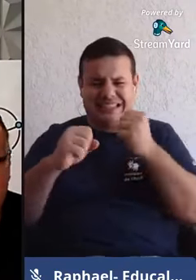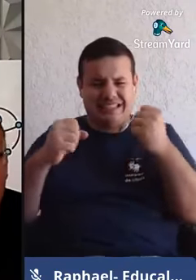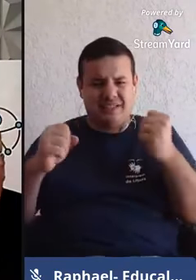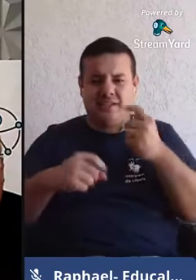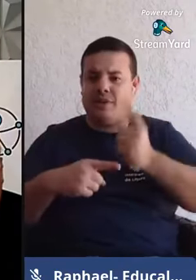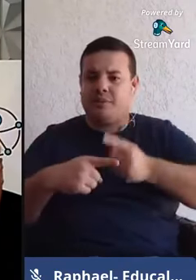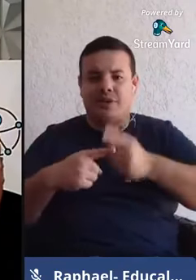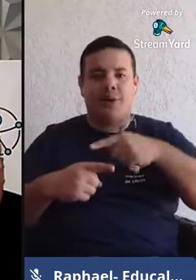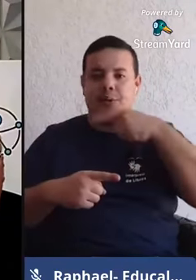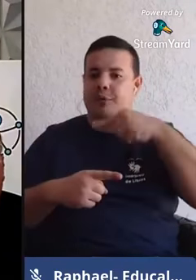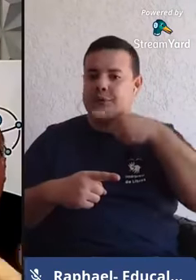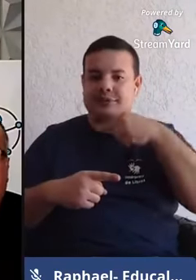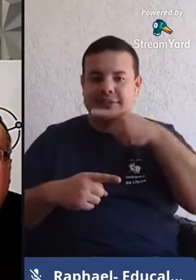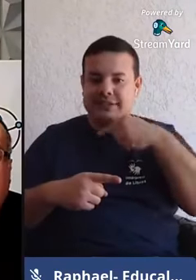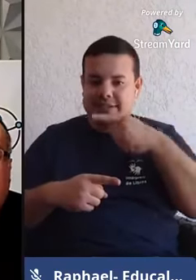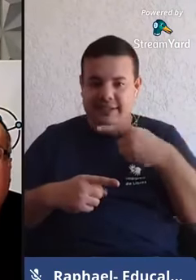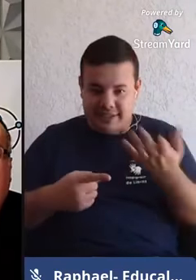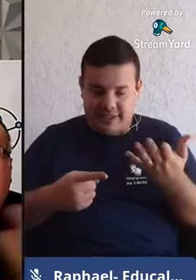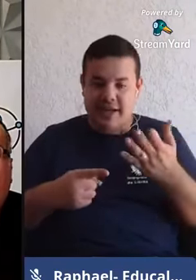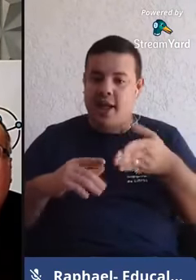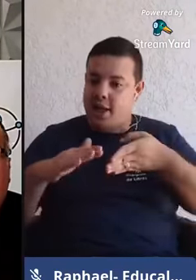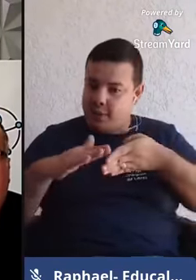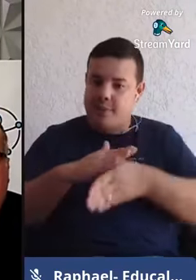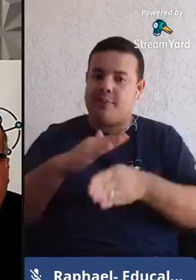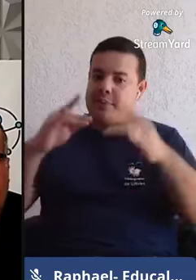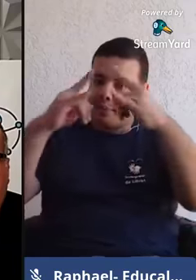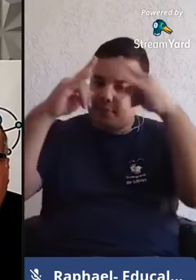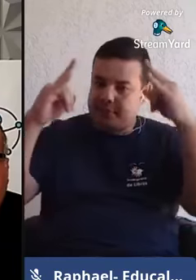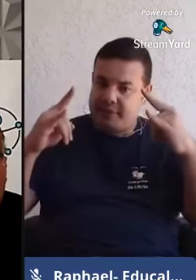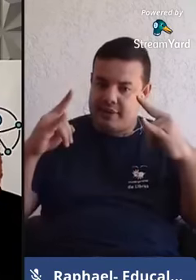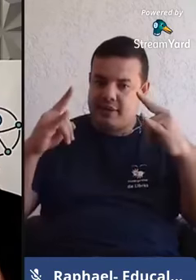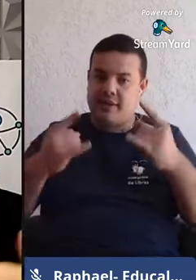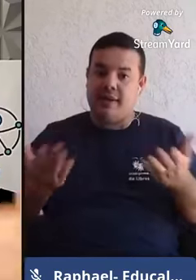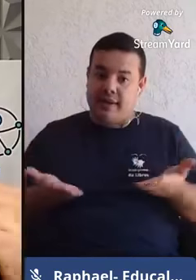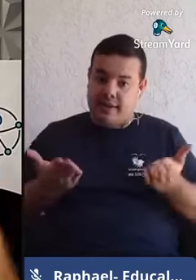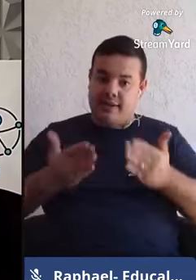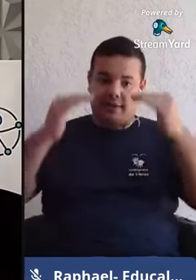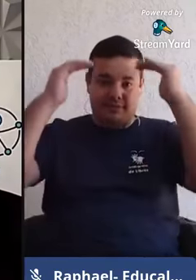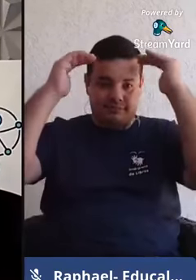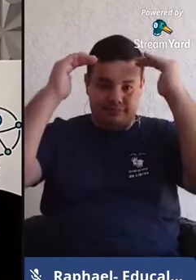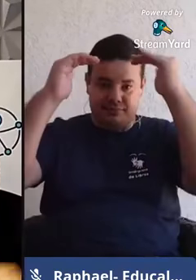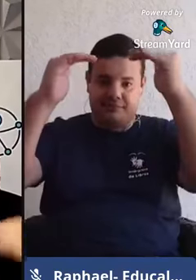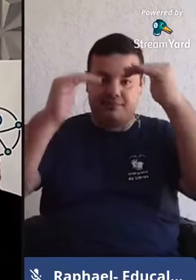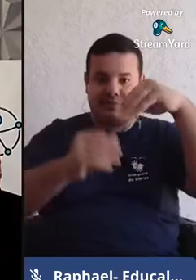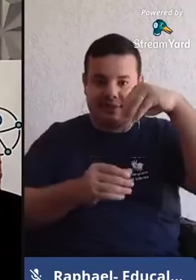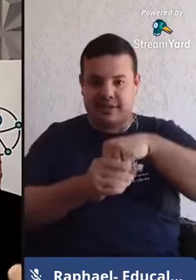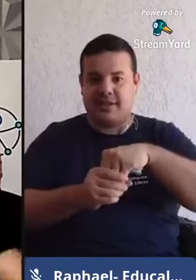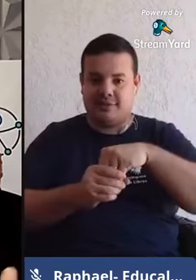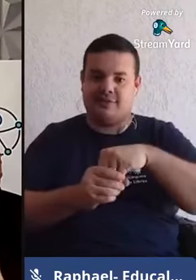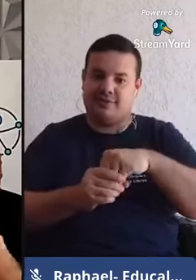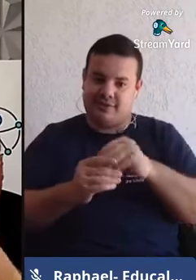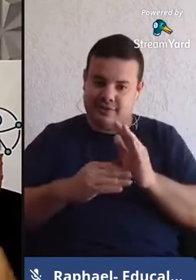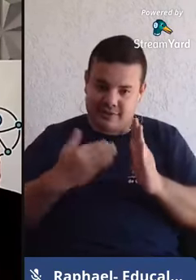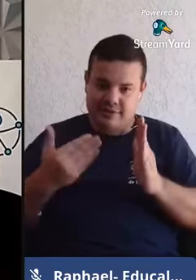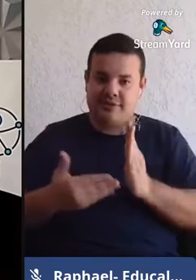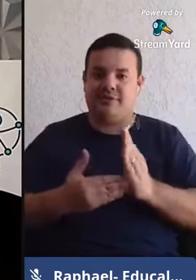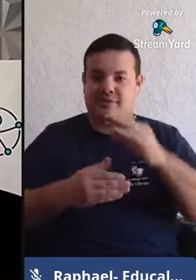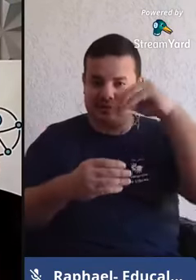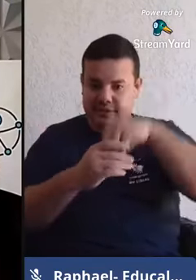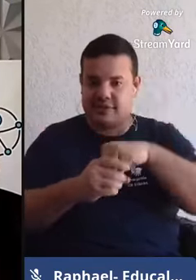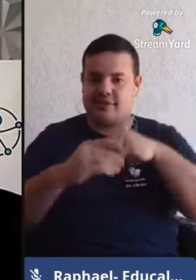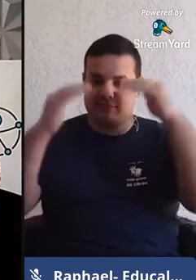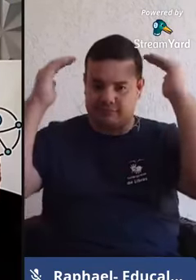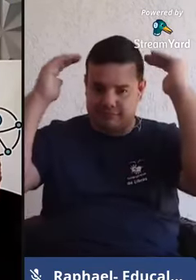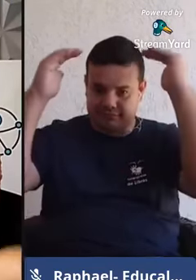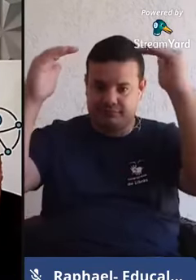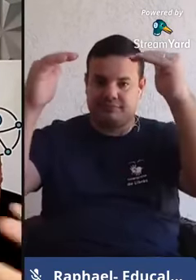céu aberto, jogamos todo mundo para dentro da tenda. E esse ano ela vai ser totalmente indoor, né? Então ela vai ser totalmente dentro do pavilhão, inclusive